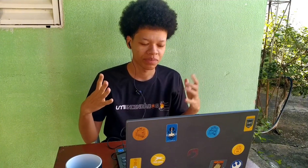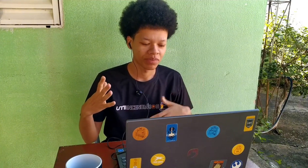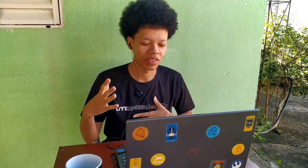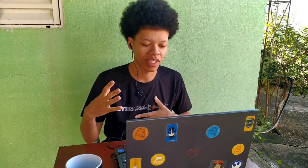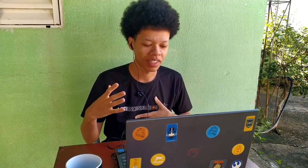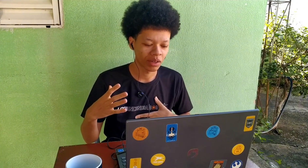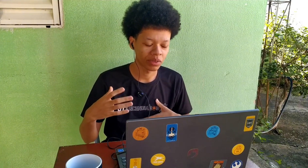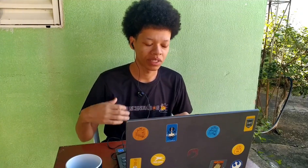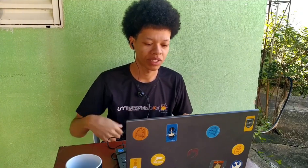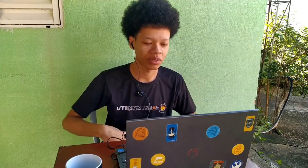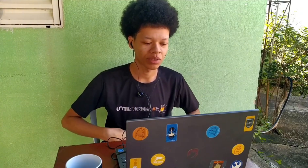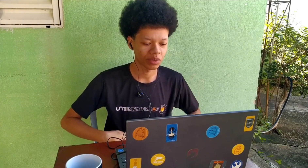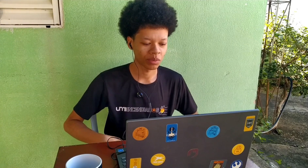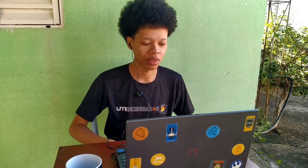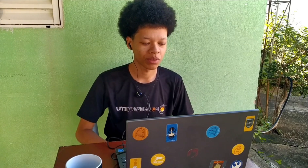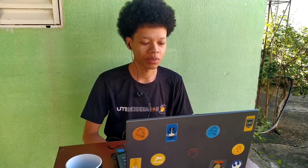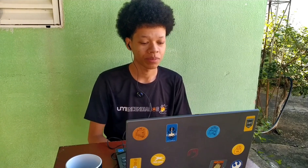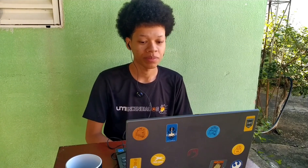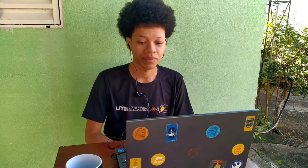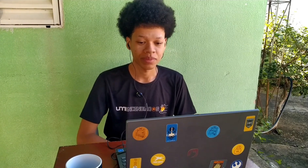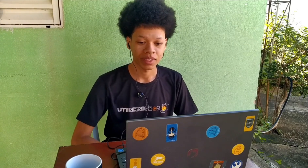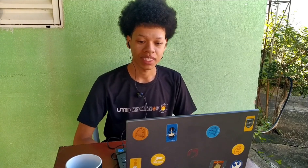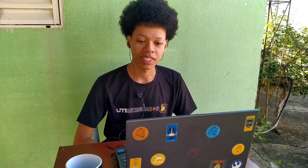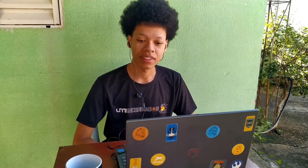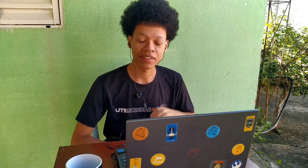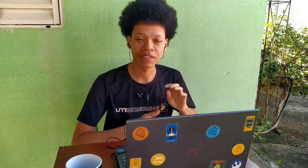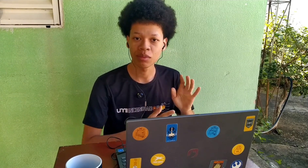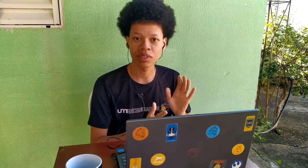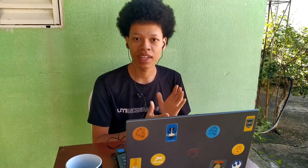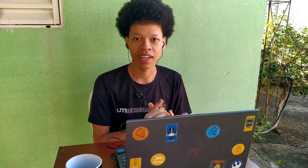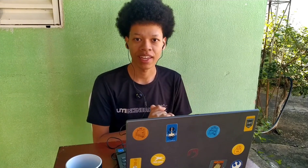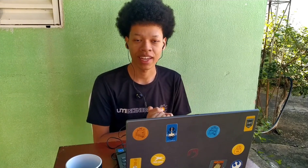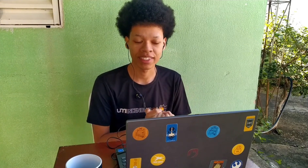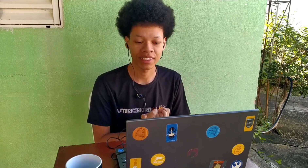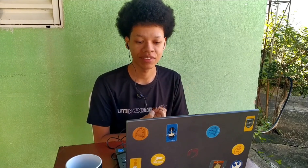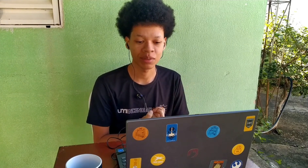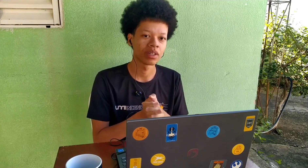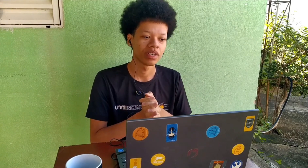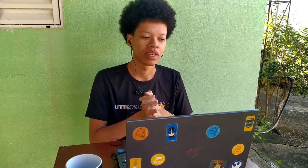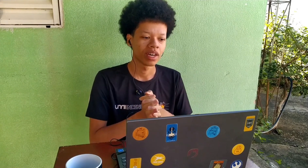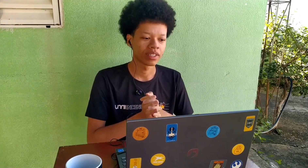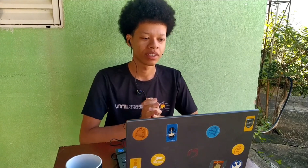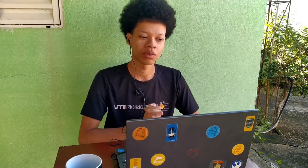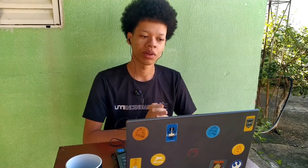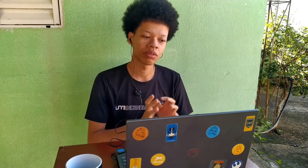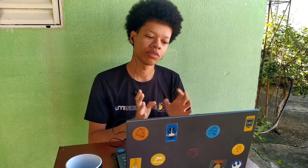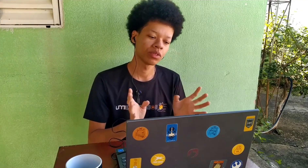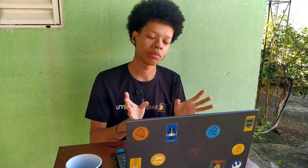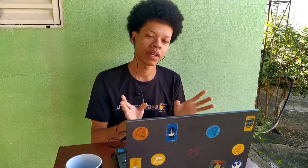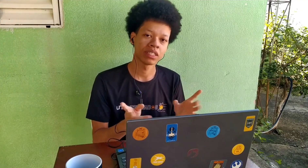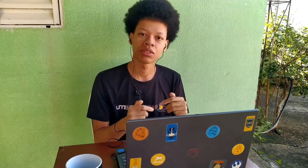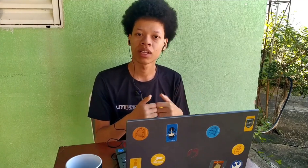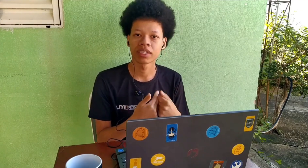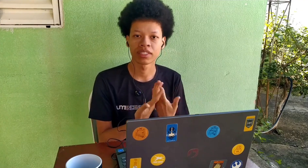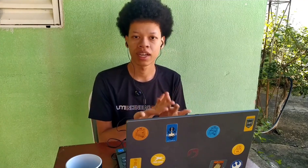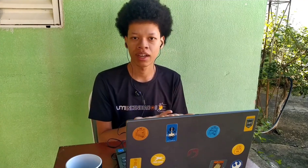eu tenho até hoje comigo. E vamos lá reagir. Aqui não é um vídeo para ridicularizar